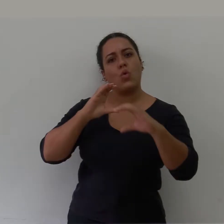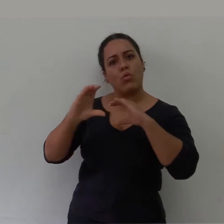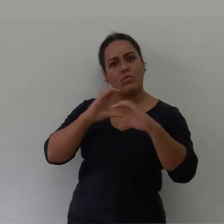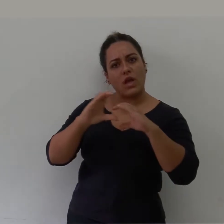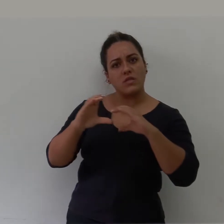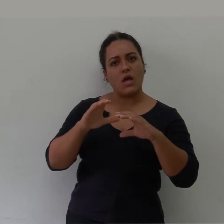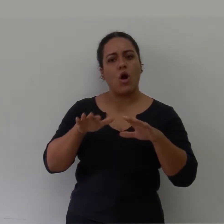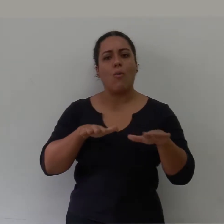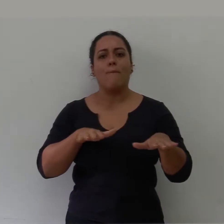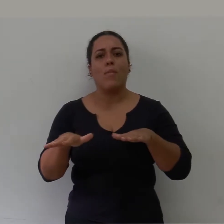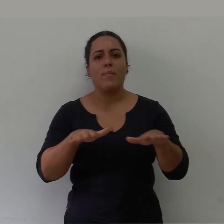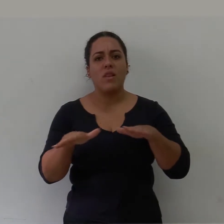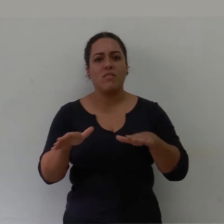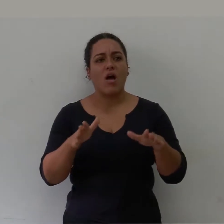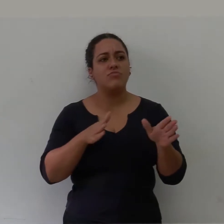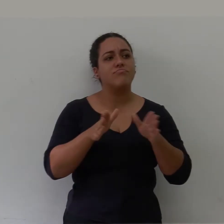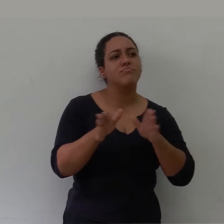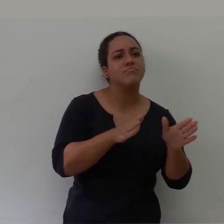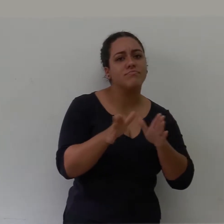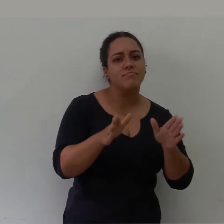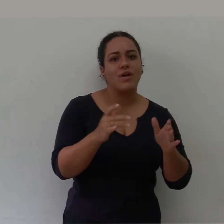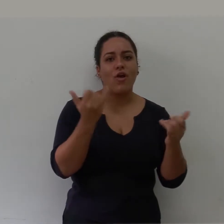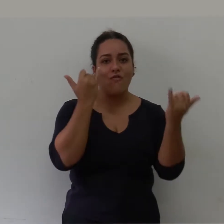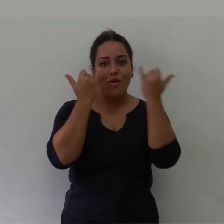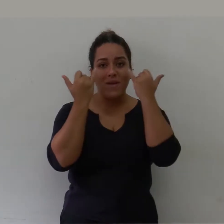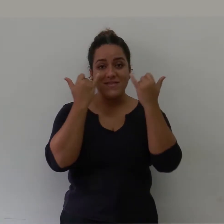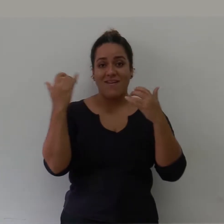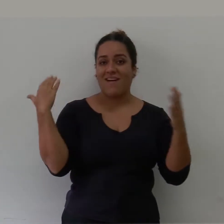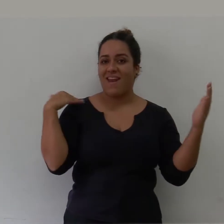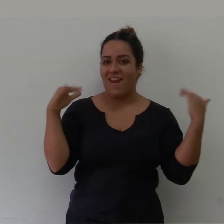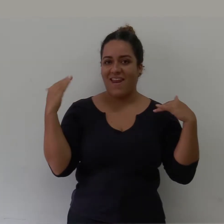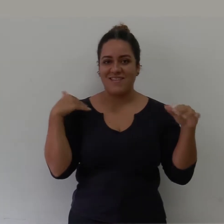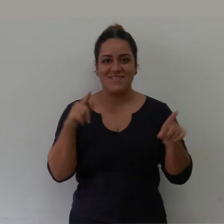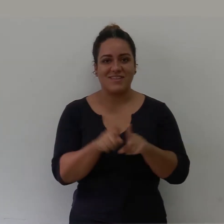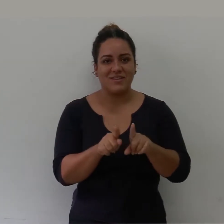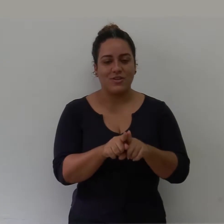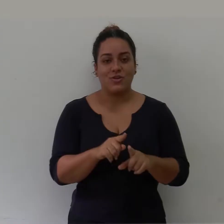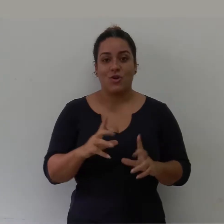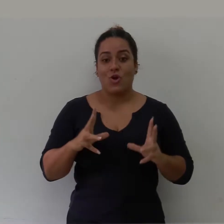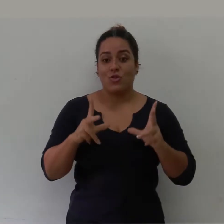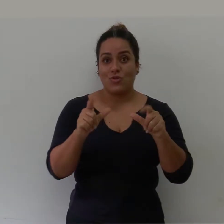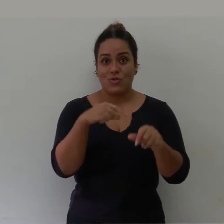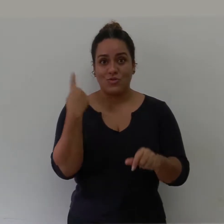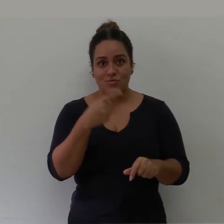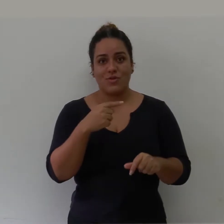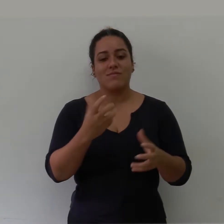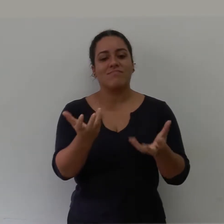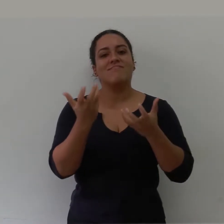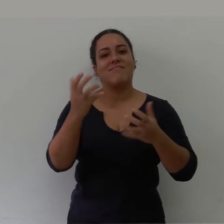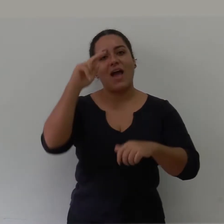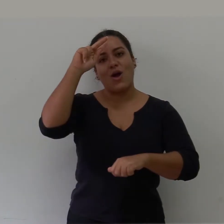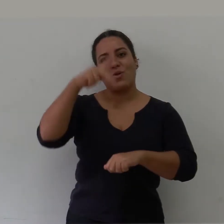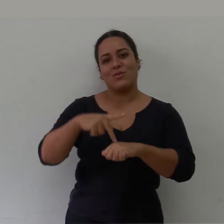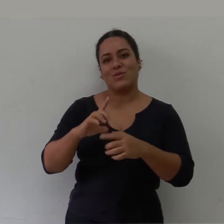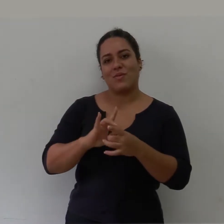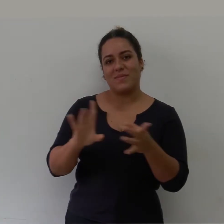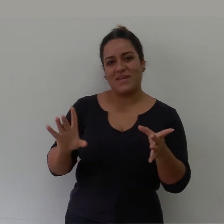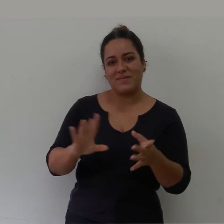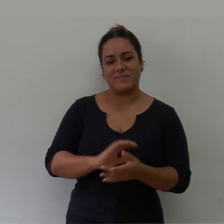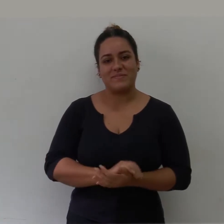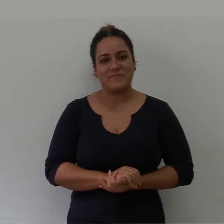à mobilidade, ao acesso à informação e ao lazer. Todos buscamos a autonomia.